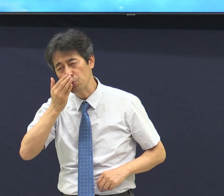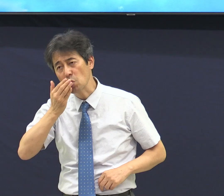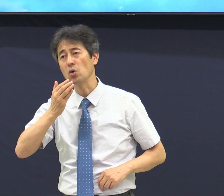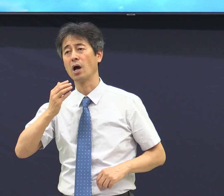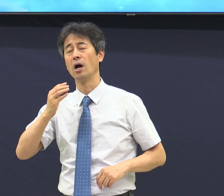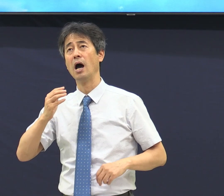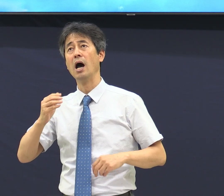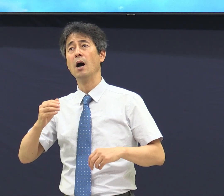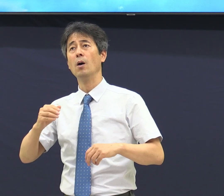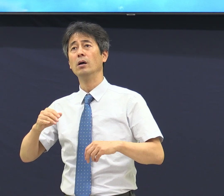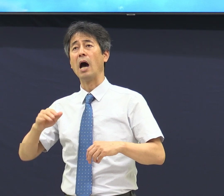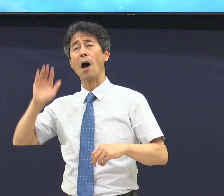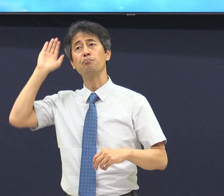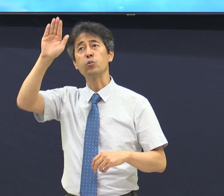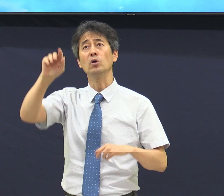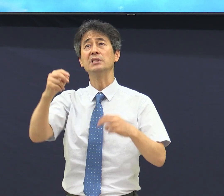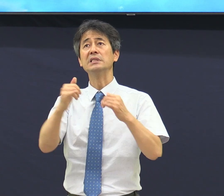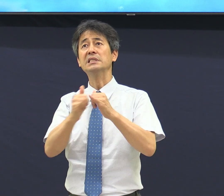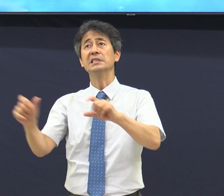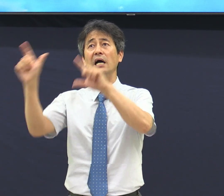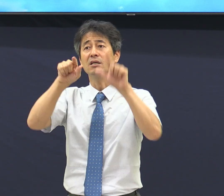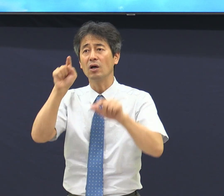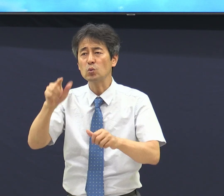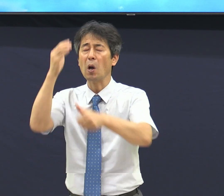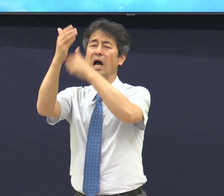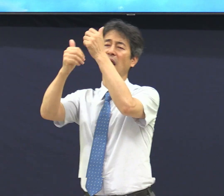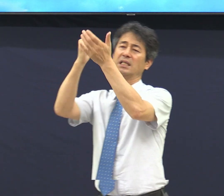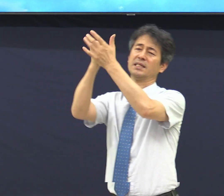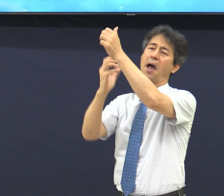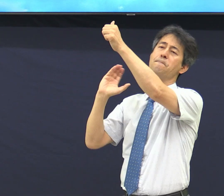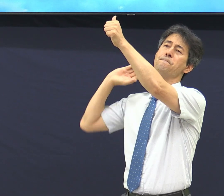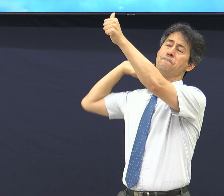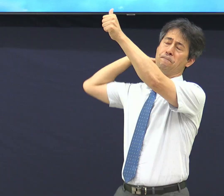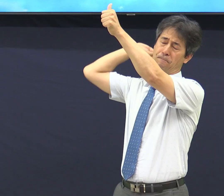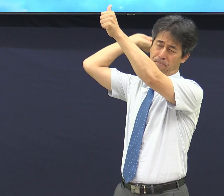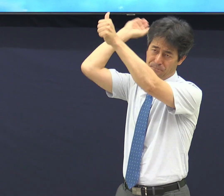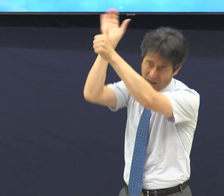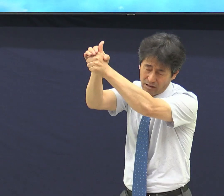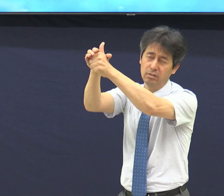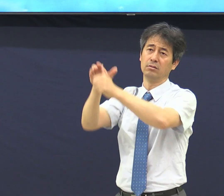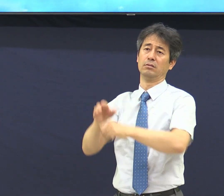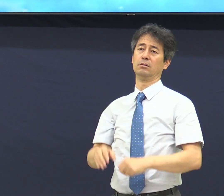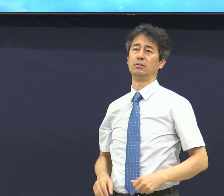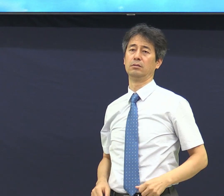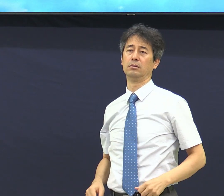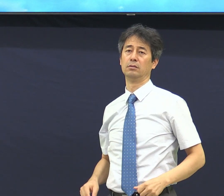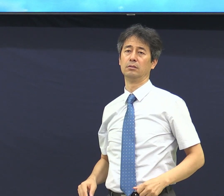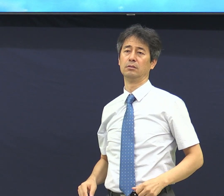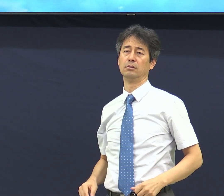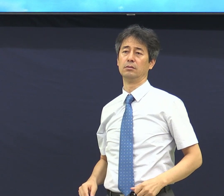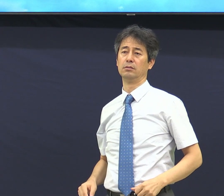행위를 통해서 우리가 겸손하고 앞으로 인생도 하나님께 맡기고 나아갈 수 있는 것입니다.